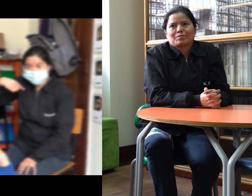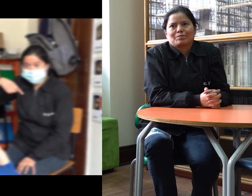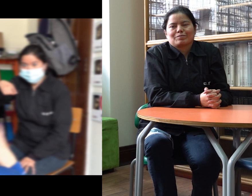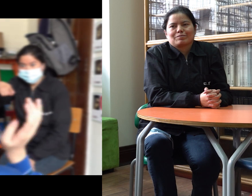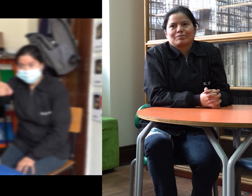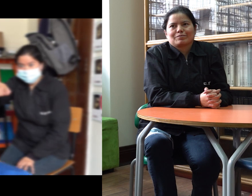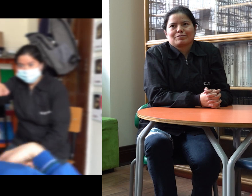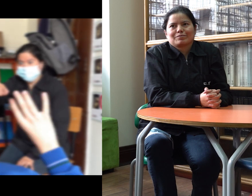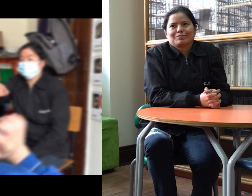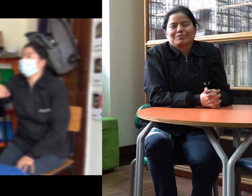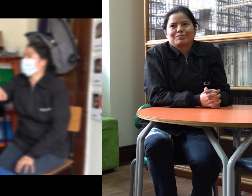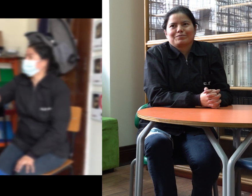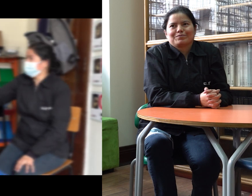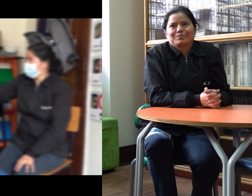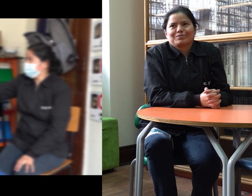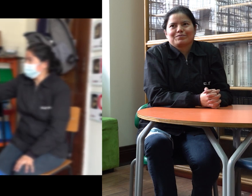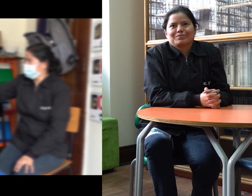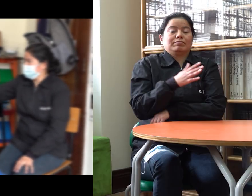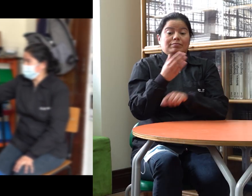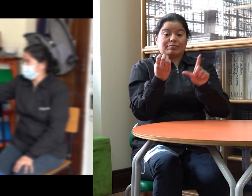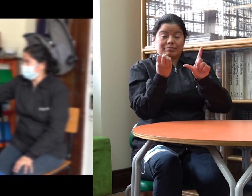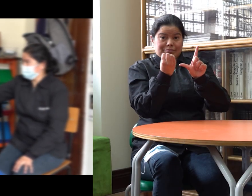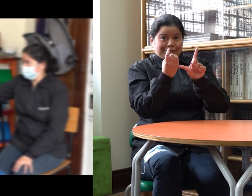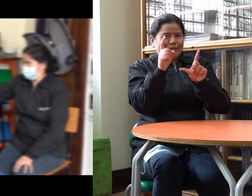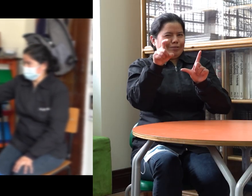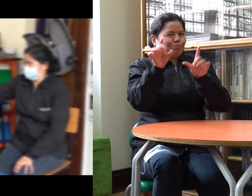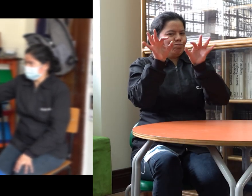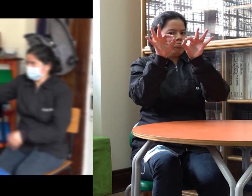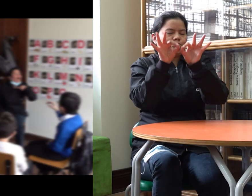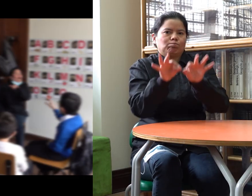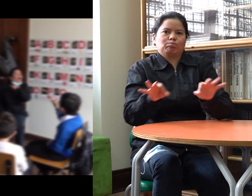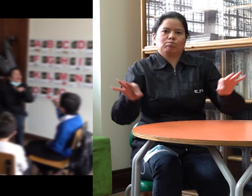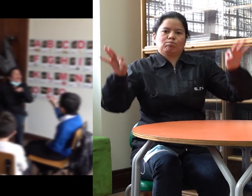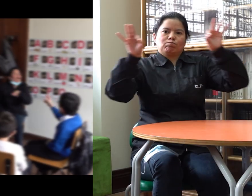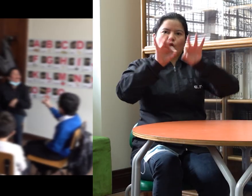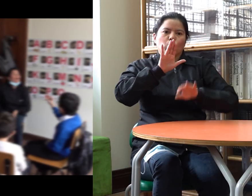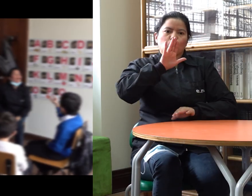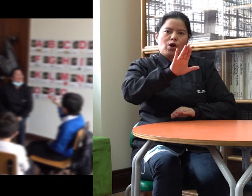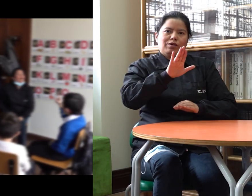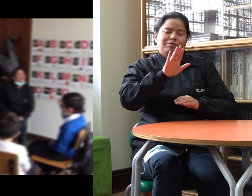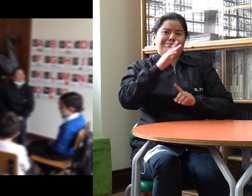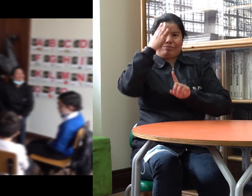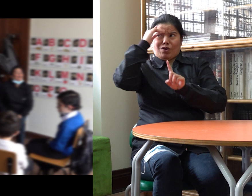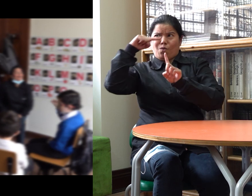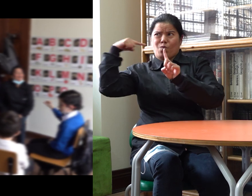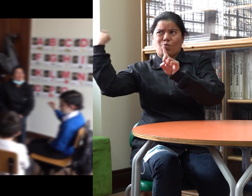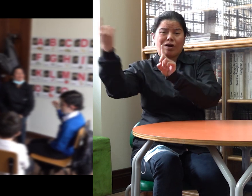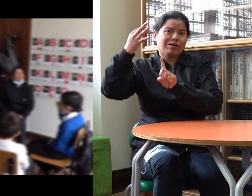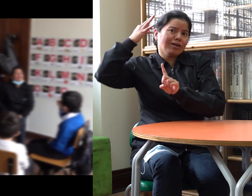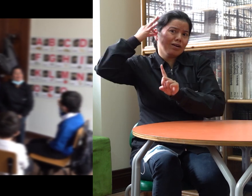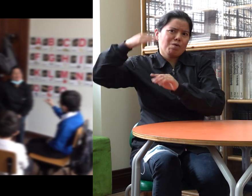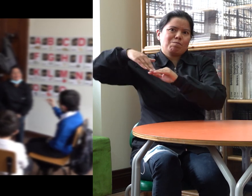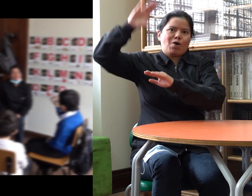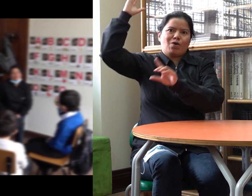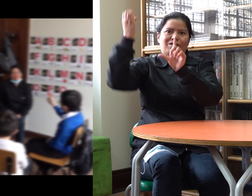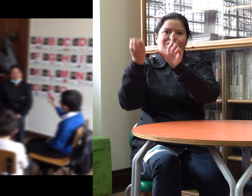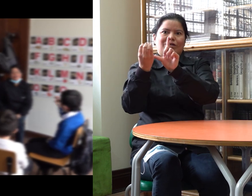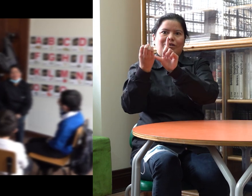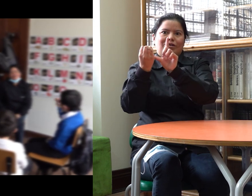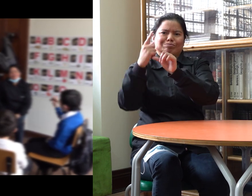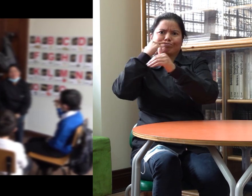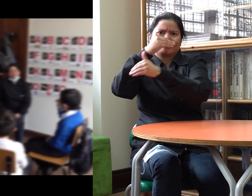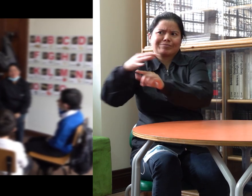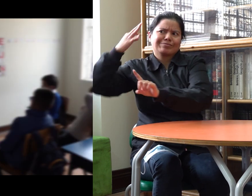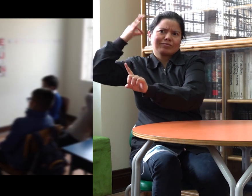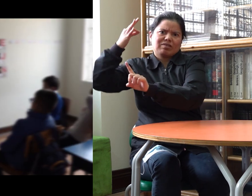de la comunidad. Y eso lo he demostrado con mi trabajo. Ser licenciado en educación infantil es muy